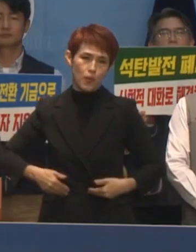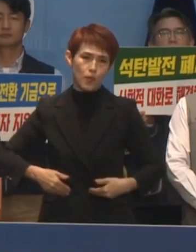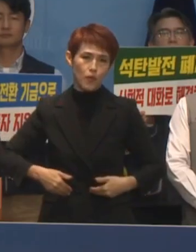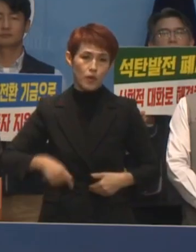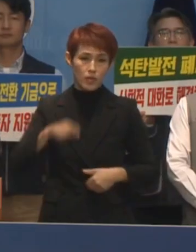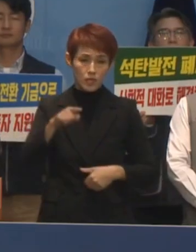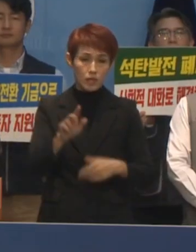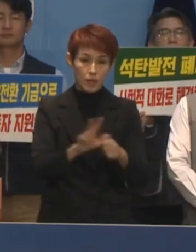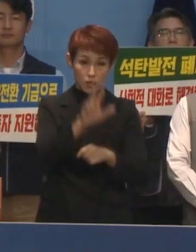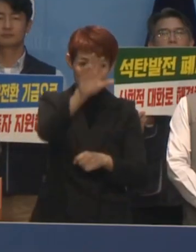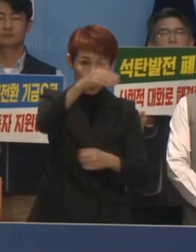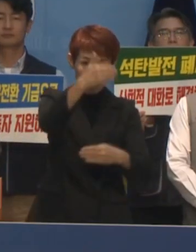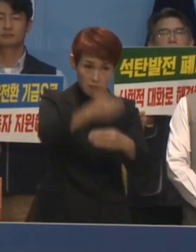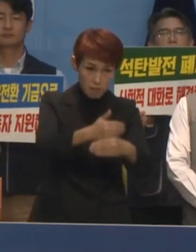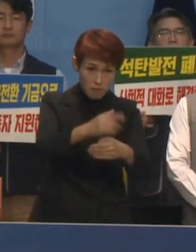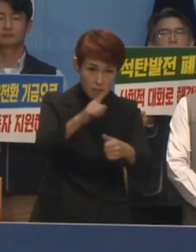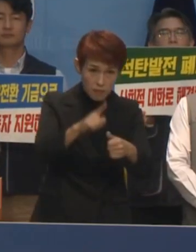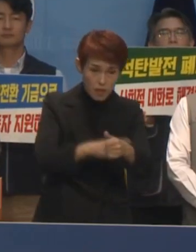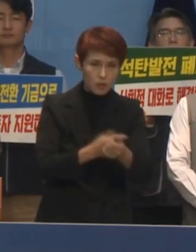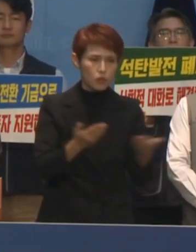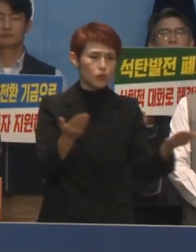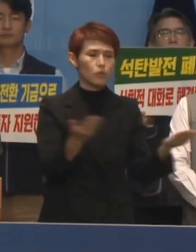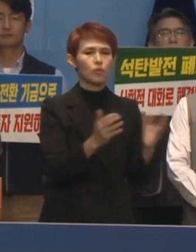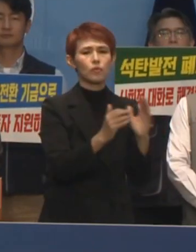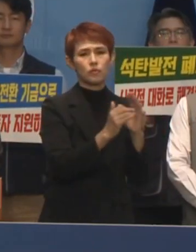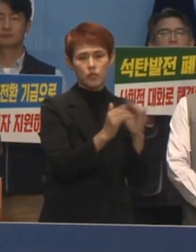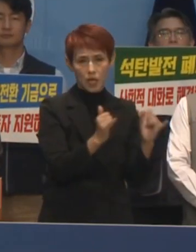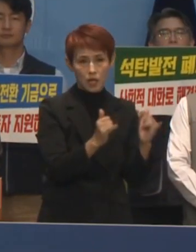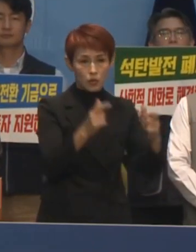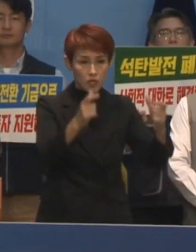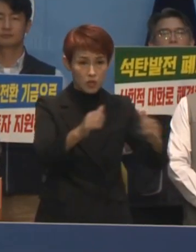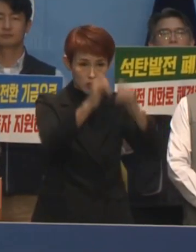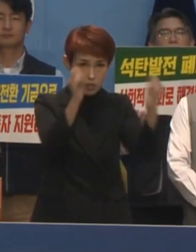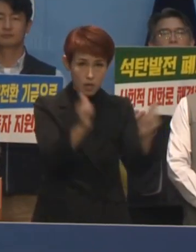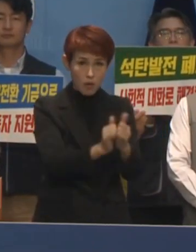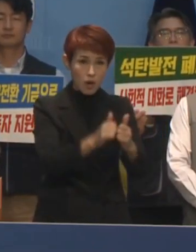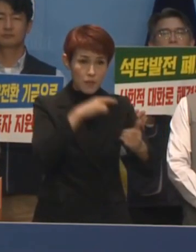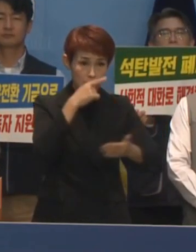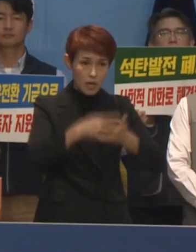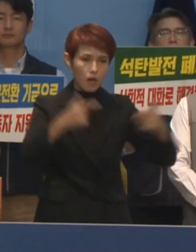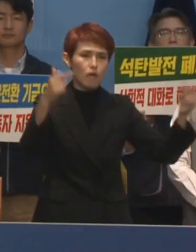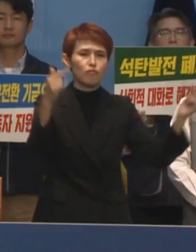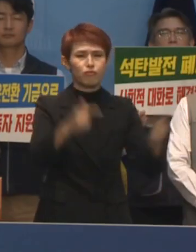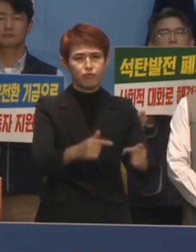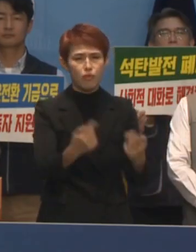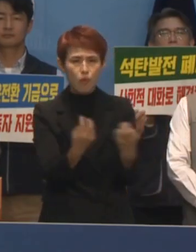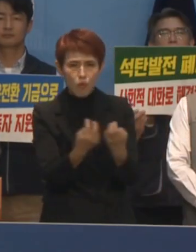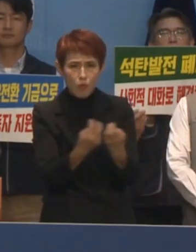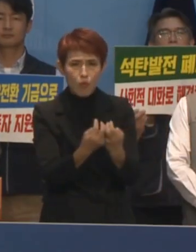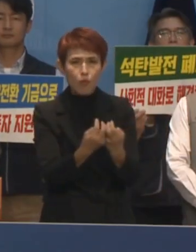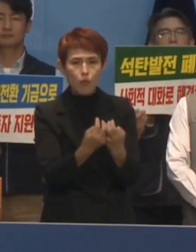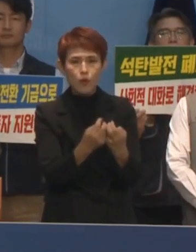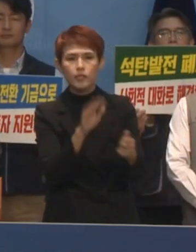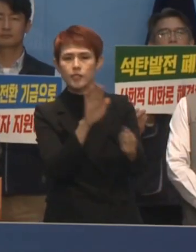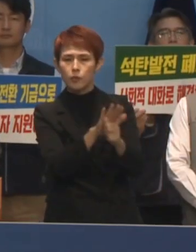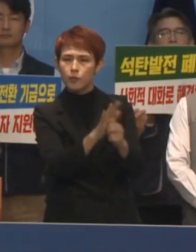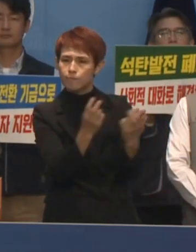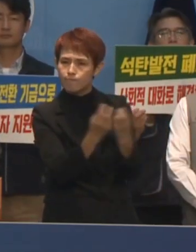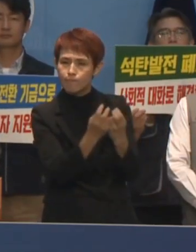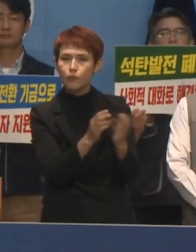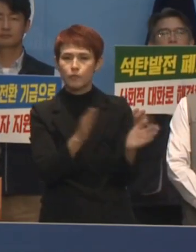석탄화력 발전소 폐쇄로 인한 노동자와 지역사회의 피해를 최소화할 수 있는 실질적인